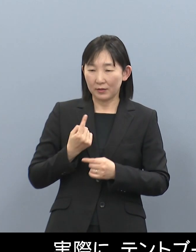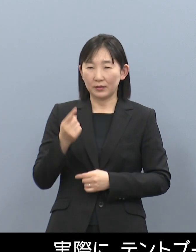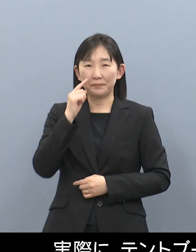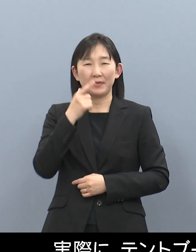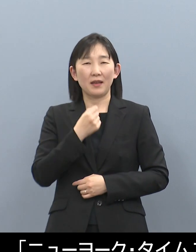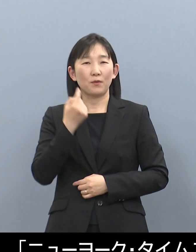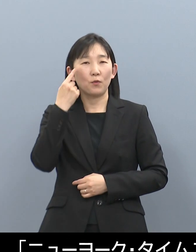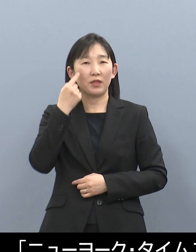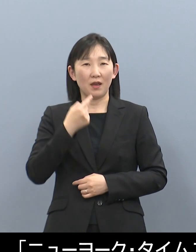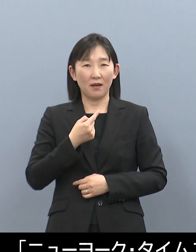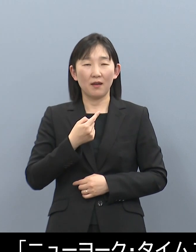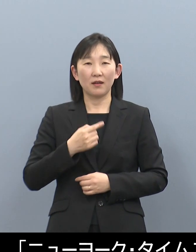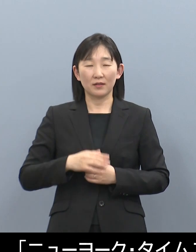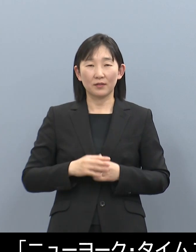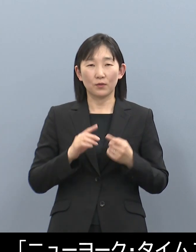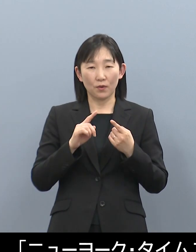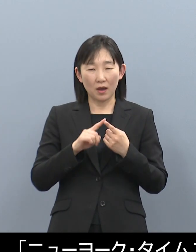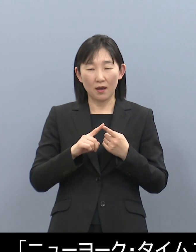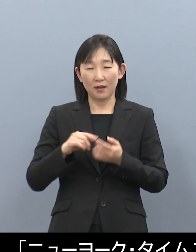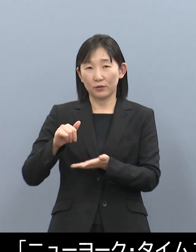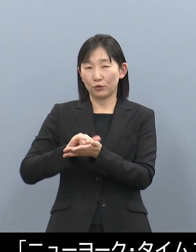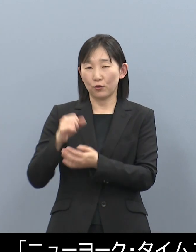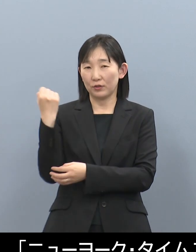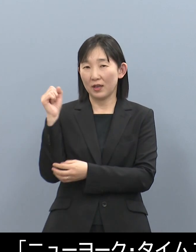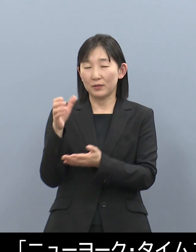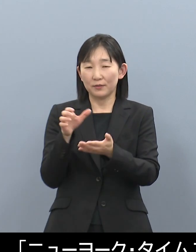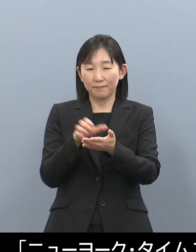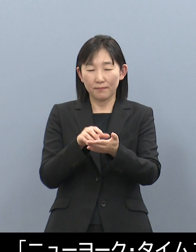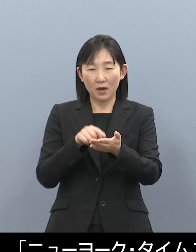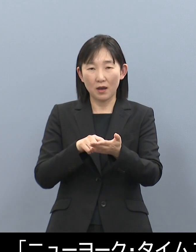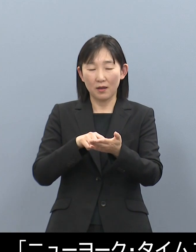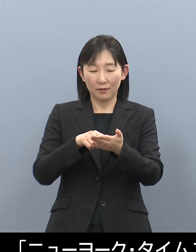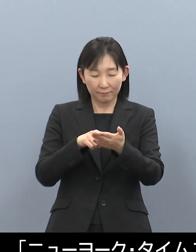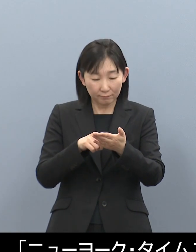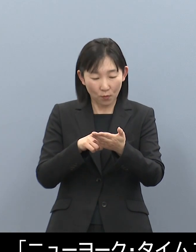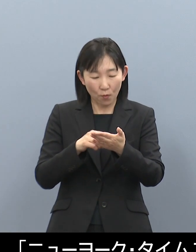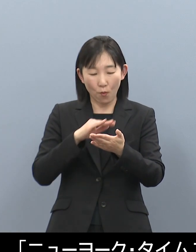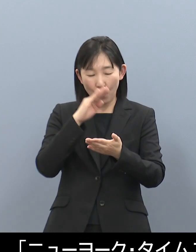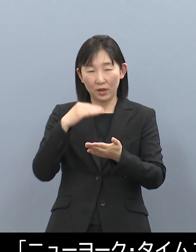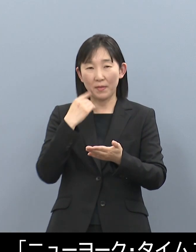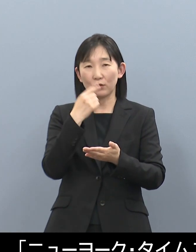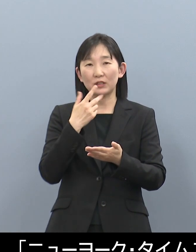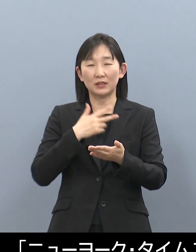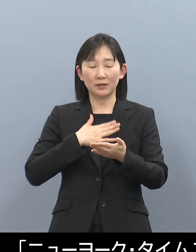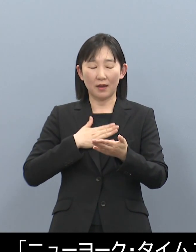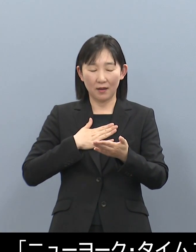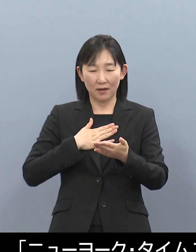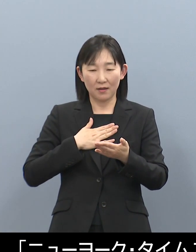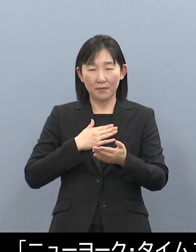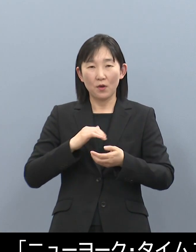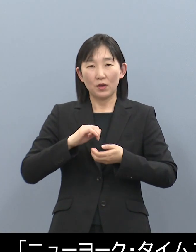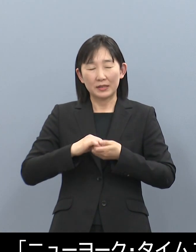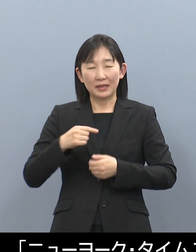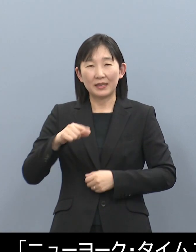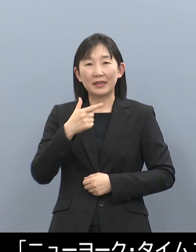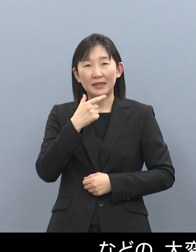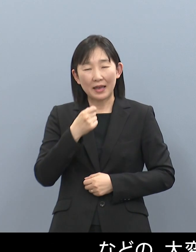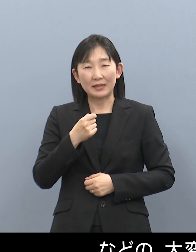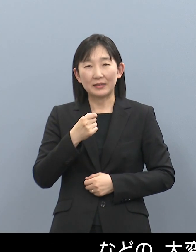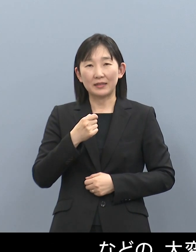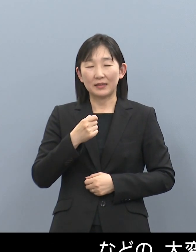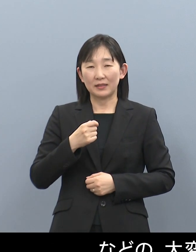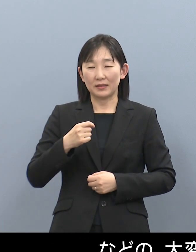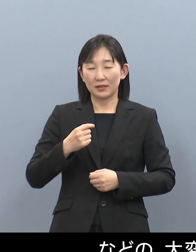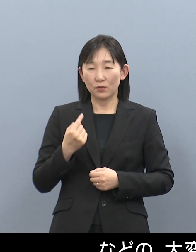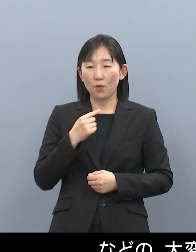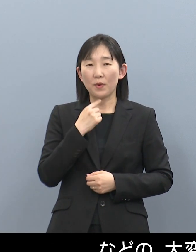、ニューヨークタイムズ紙の発表で山口市は知っていたがぜひ訪れてみたい候補市の一つになったな